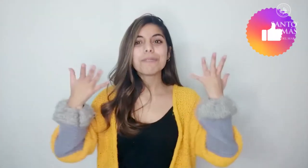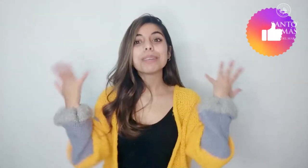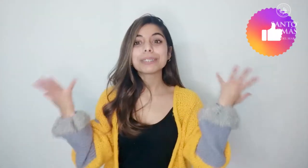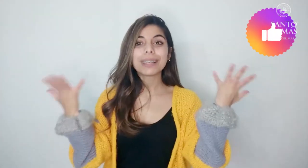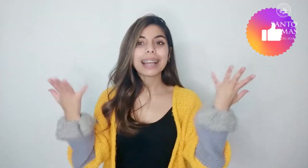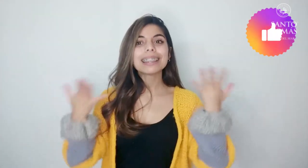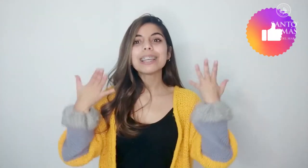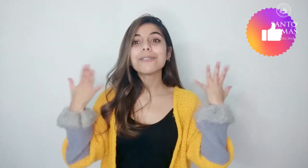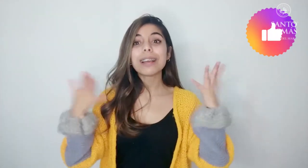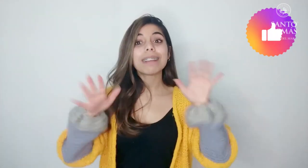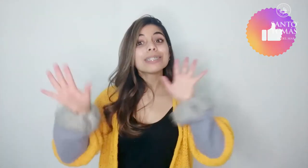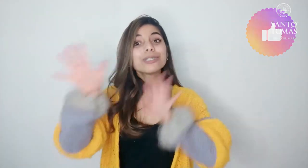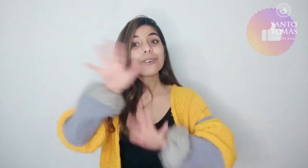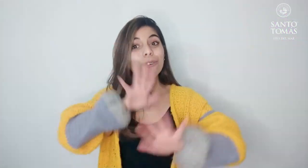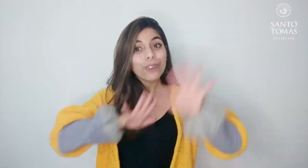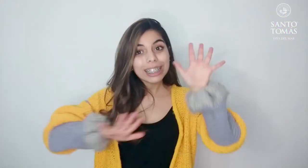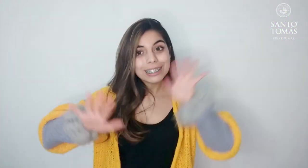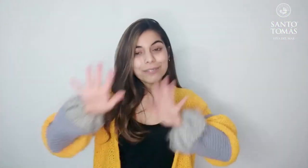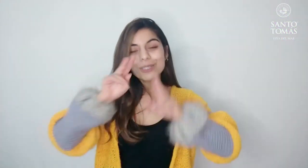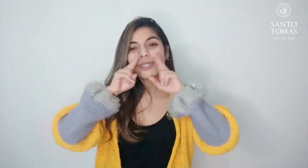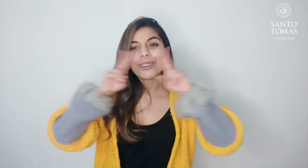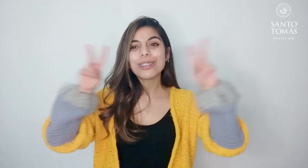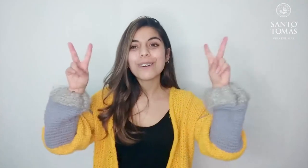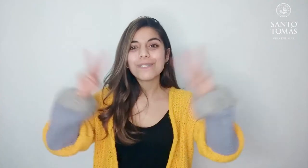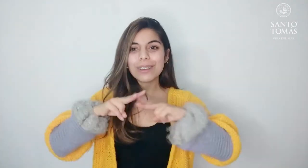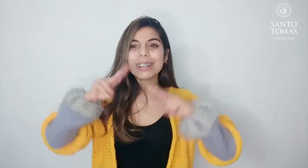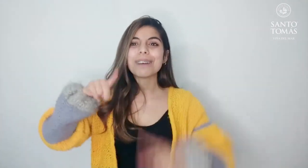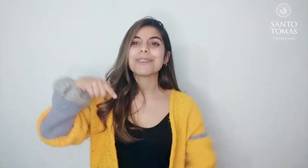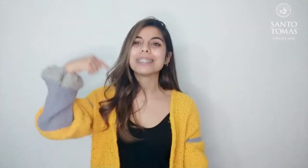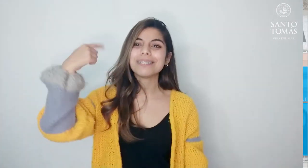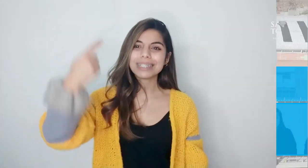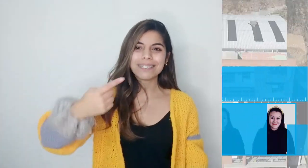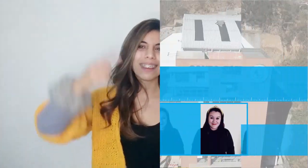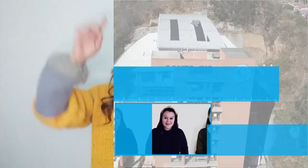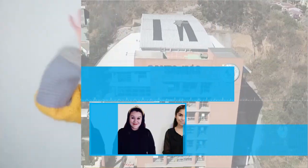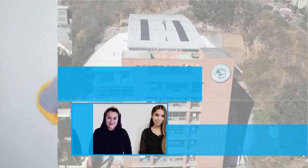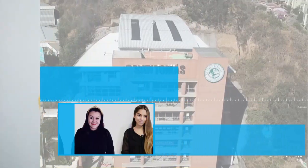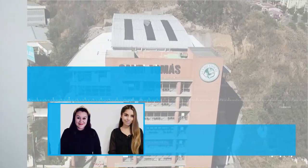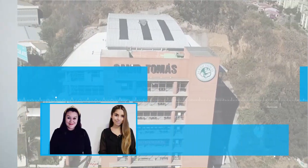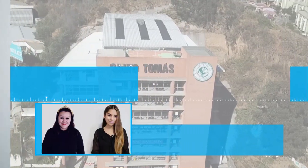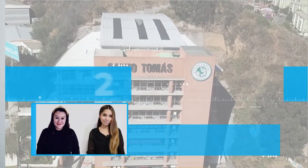beso gigante, un abrazo, cuídense mucho y nos vemos la próxima semana. Chao, chao.